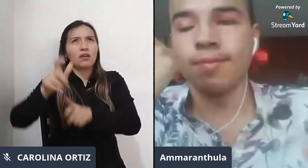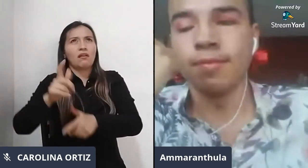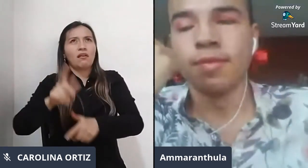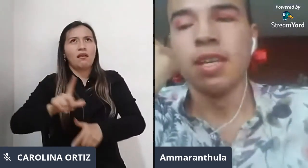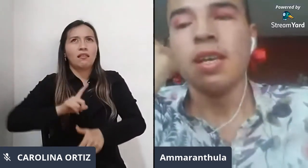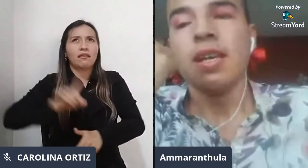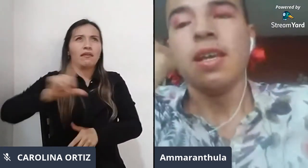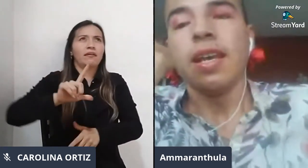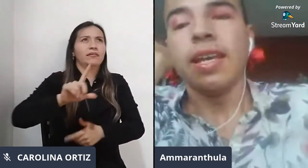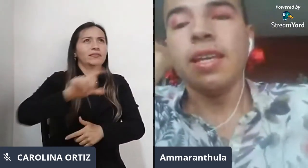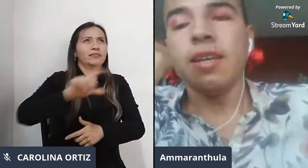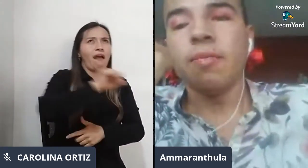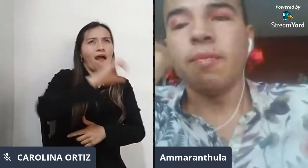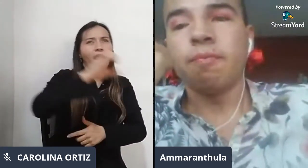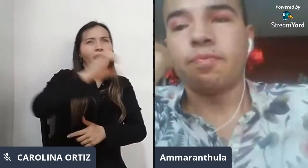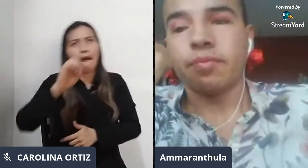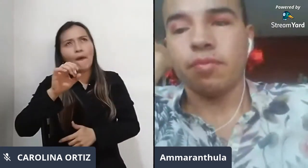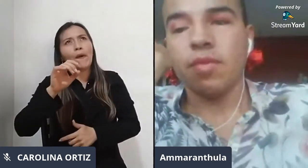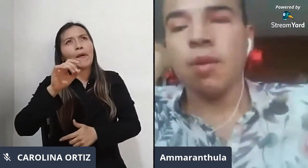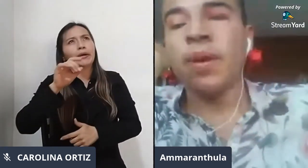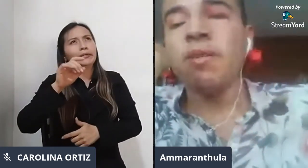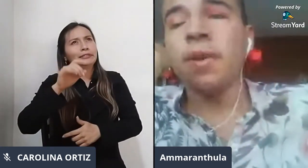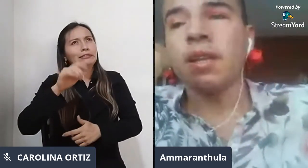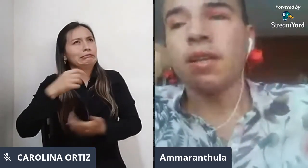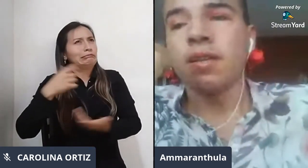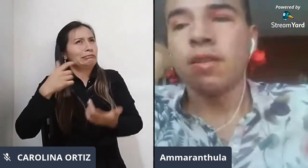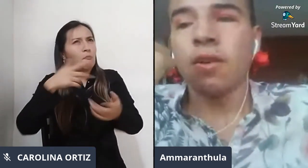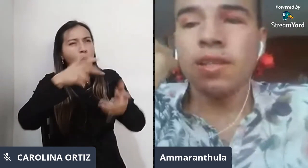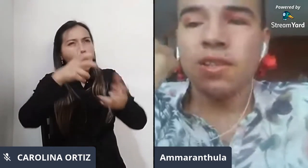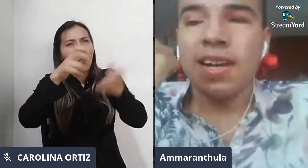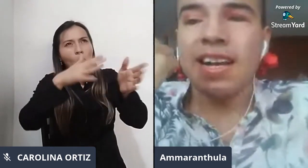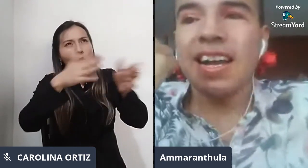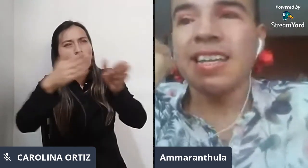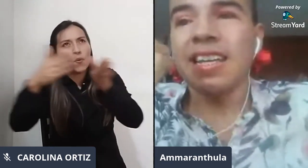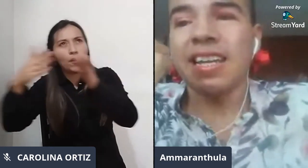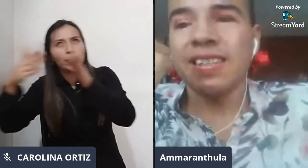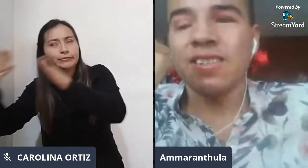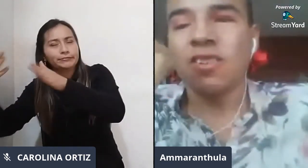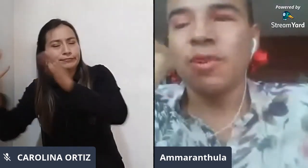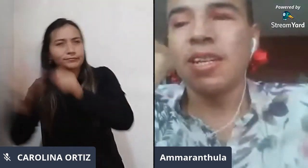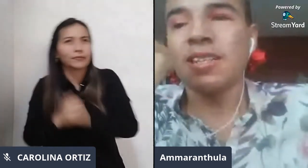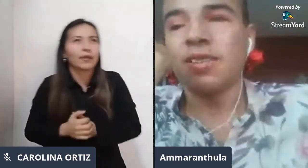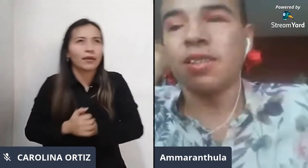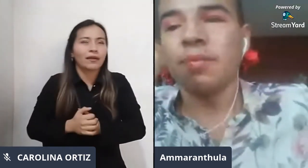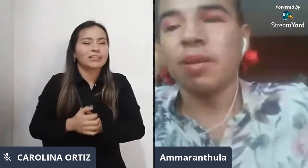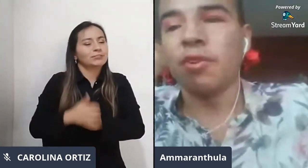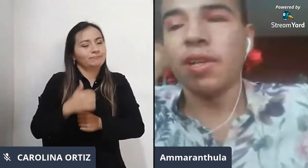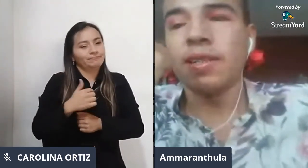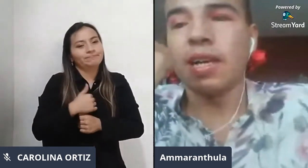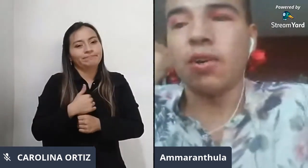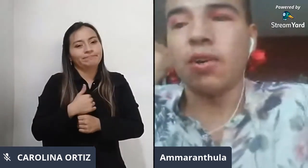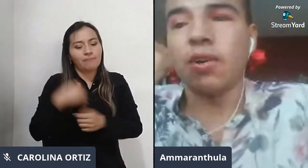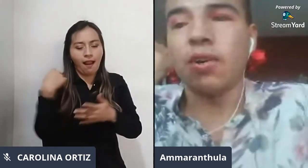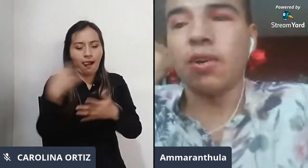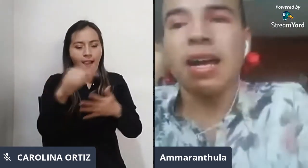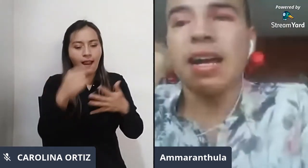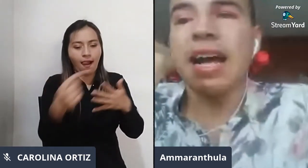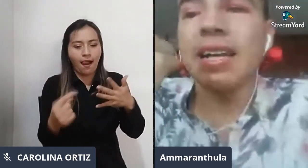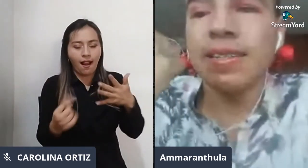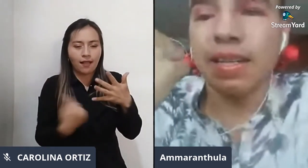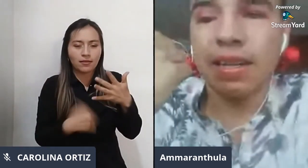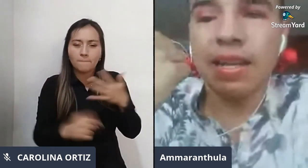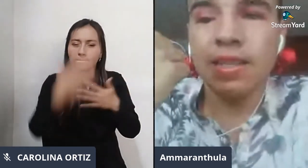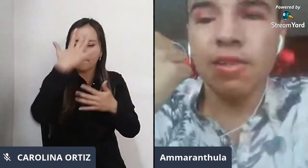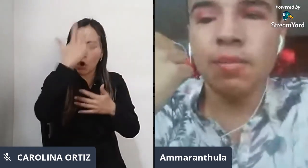constantes, y, pero en fin, todo esto va a que esas son como las razones que me han movilizado a